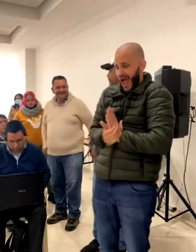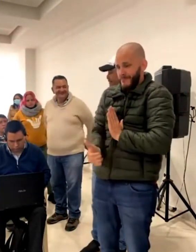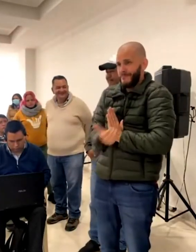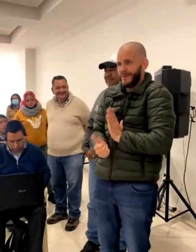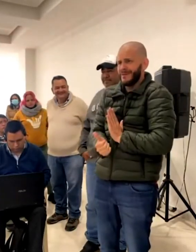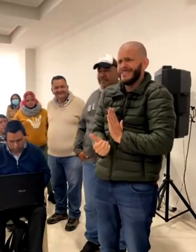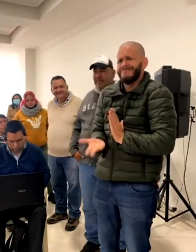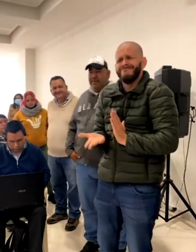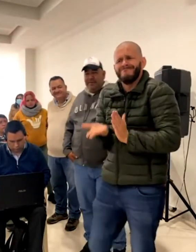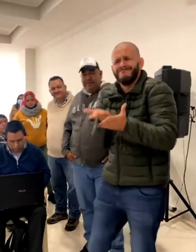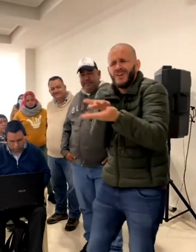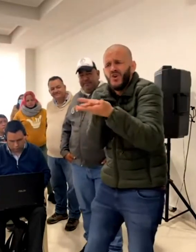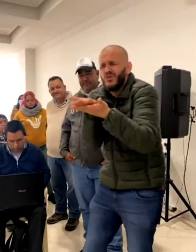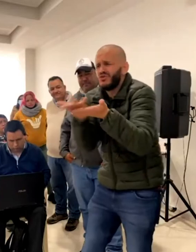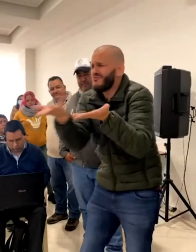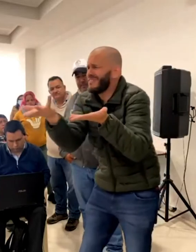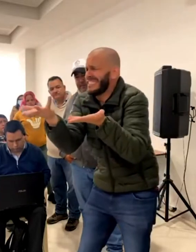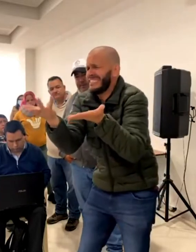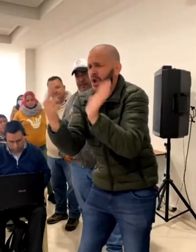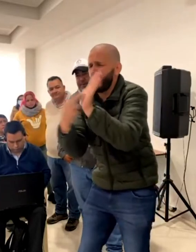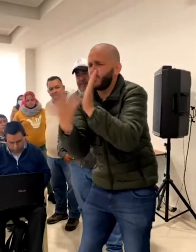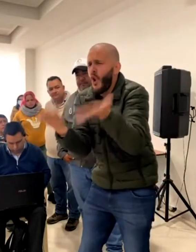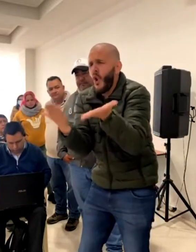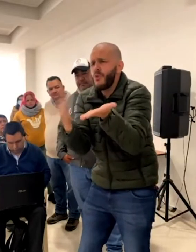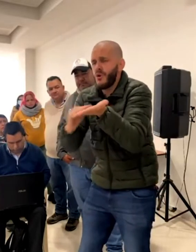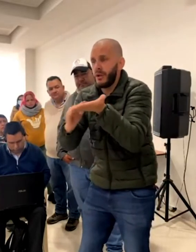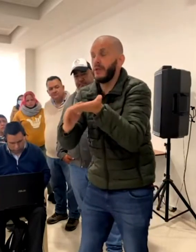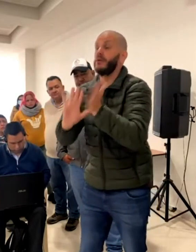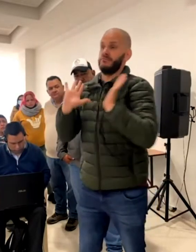como una obligación